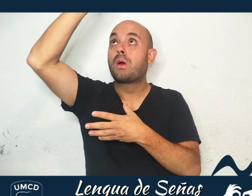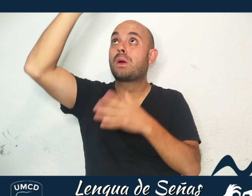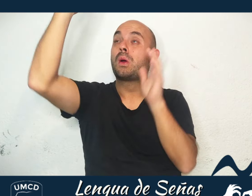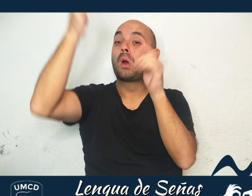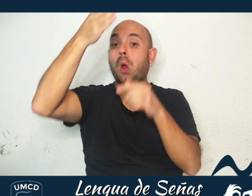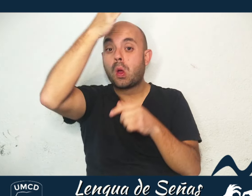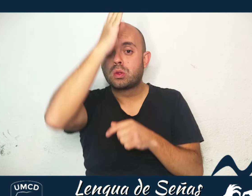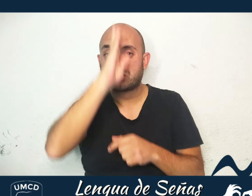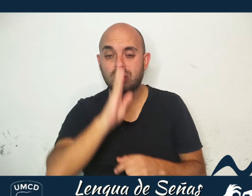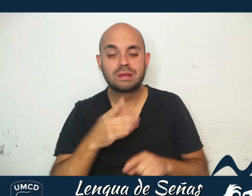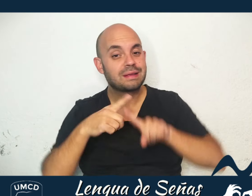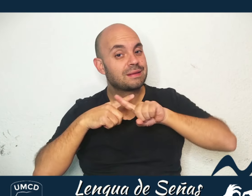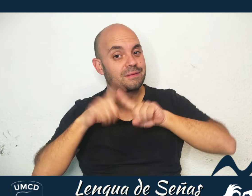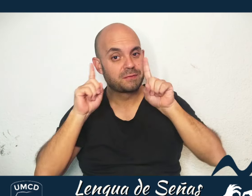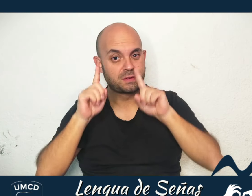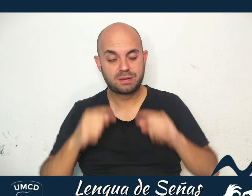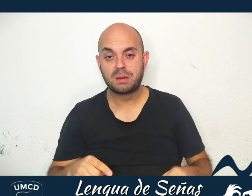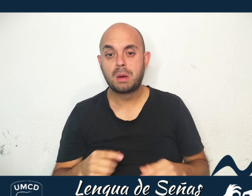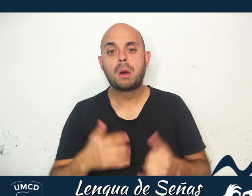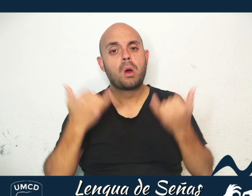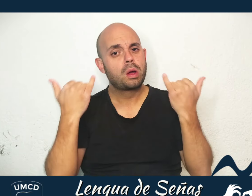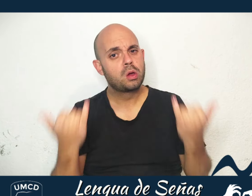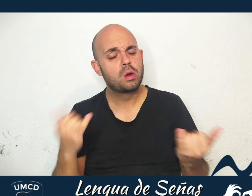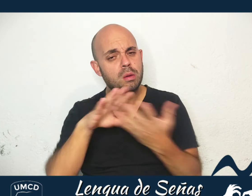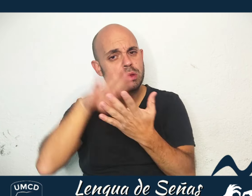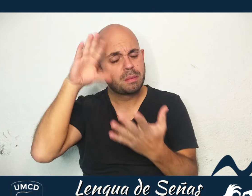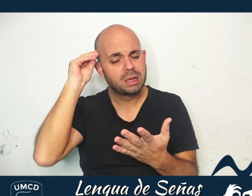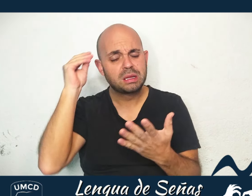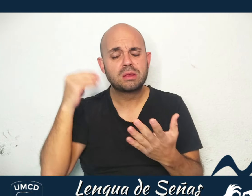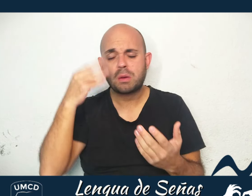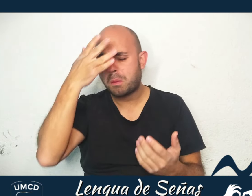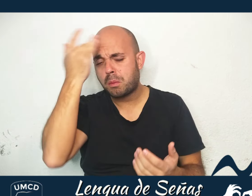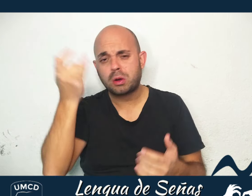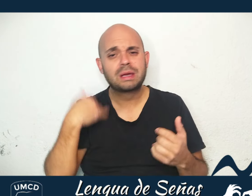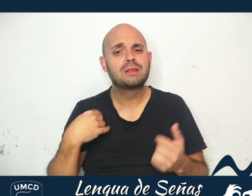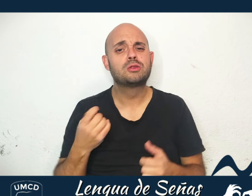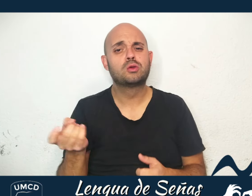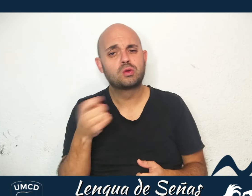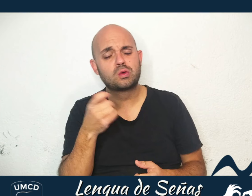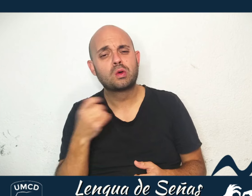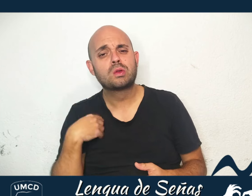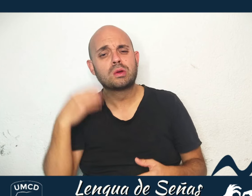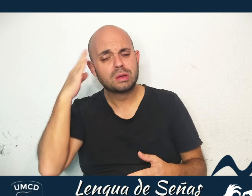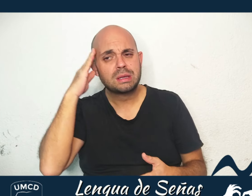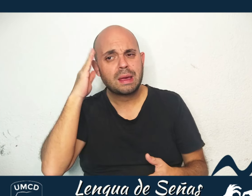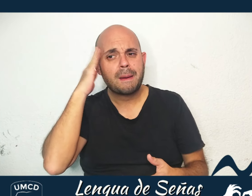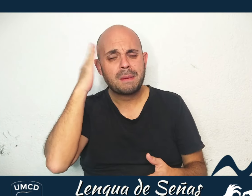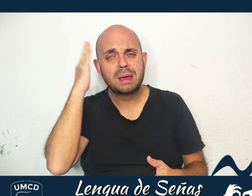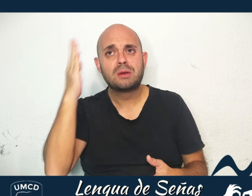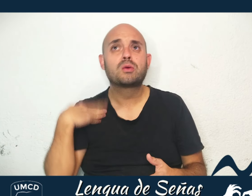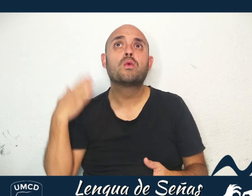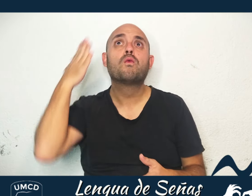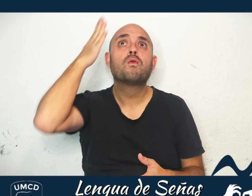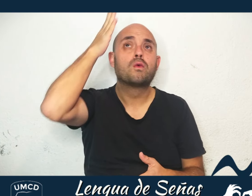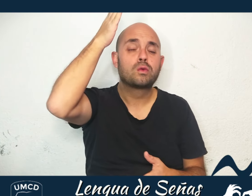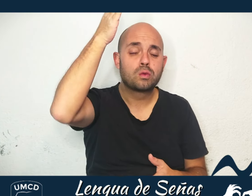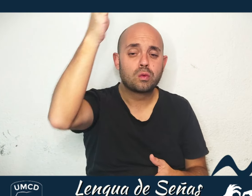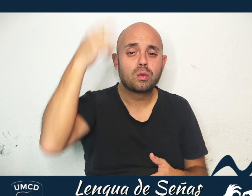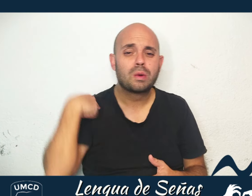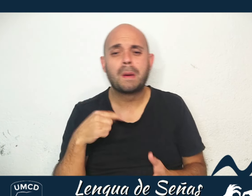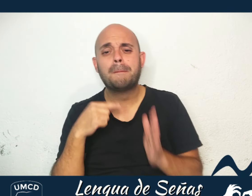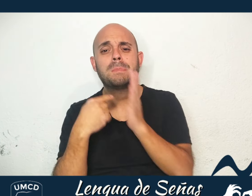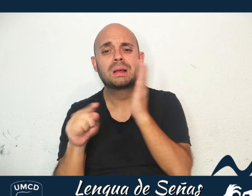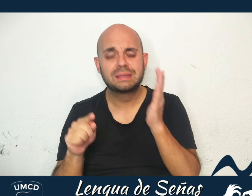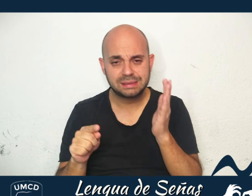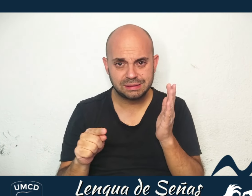diferente, obviamente. Pero lo que Dios nos ha dado a conocer hasta ahora es suficiente para tener una idea de lo que está por venir. Y una de